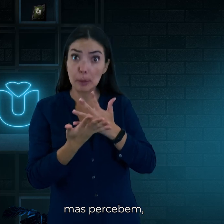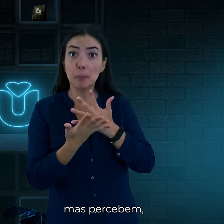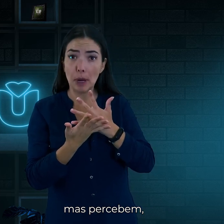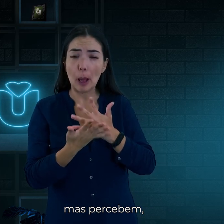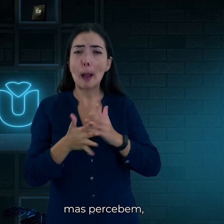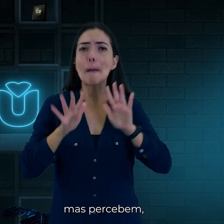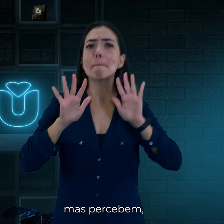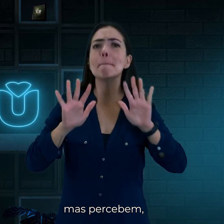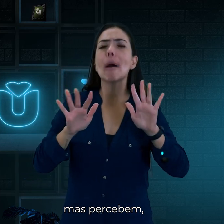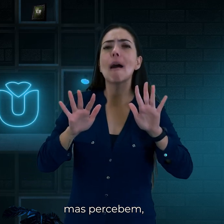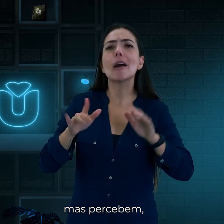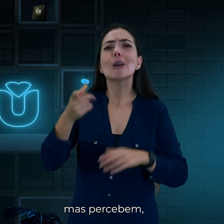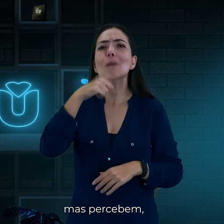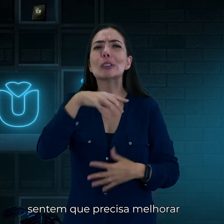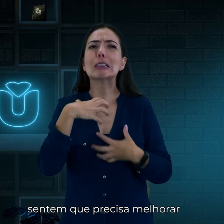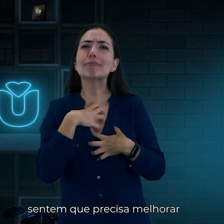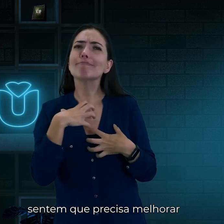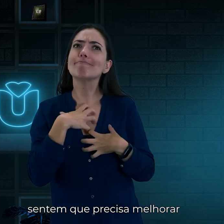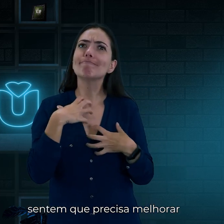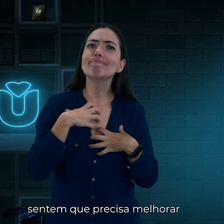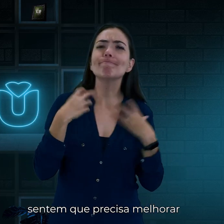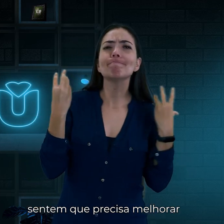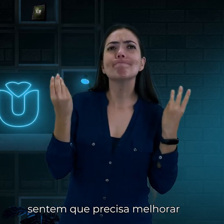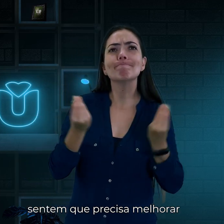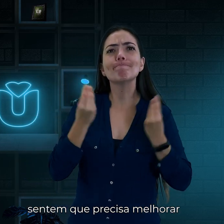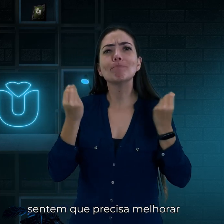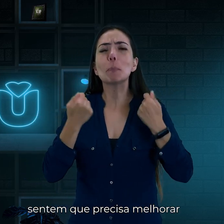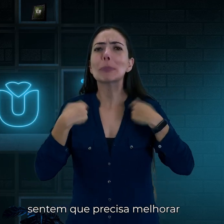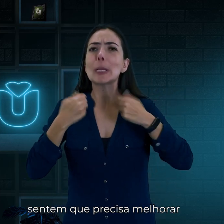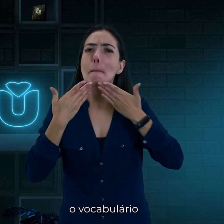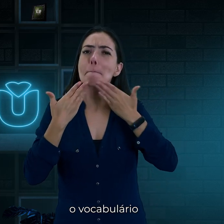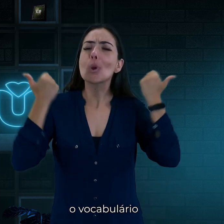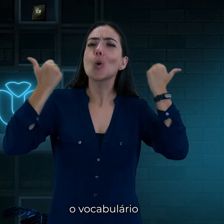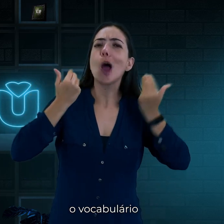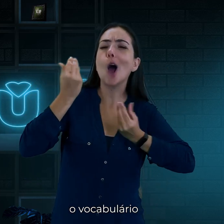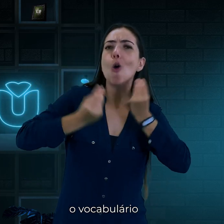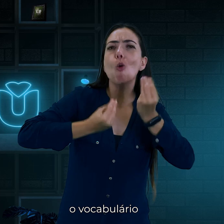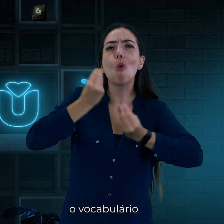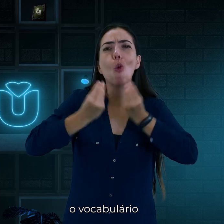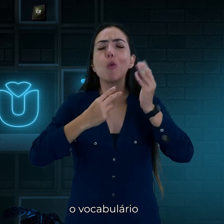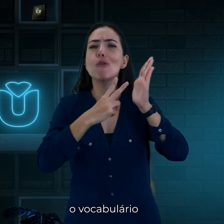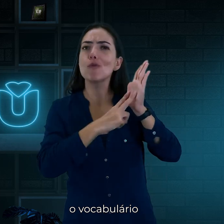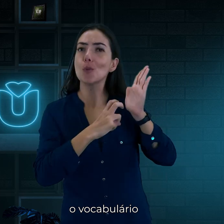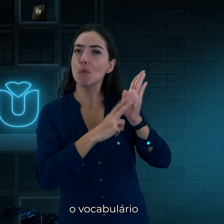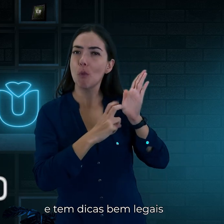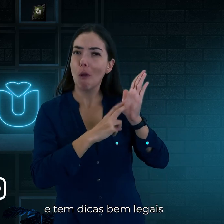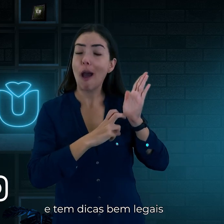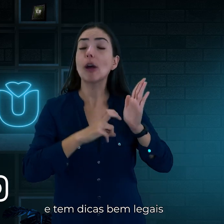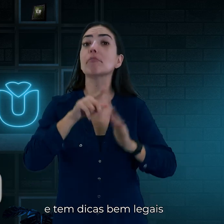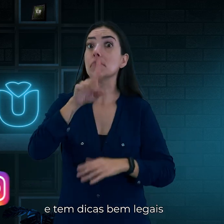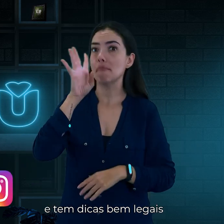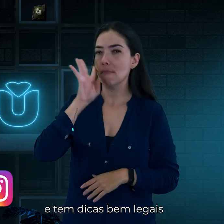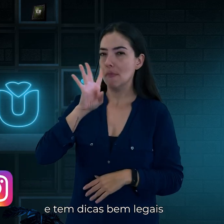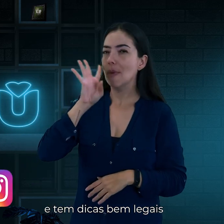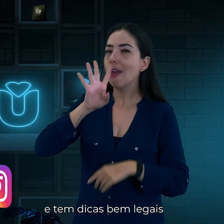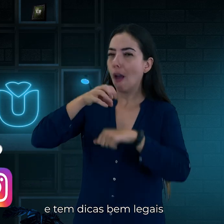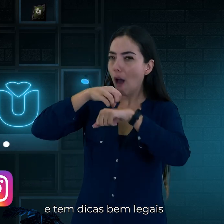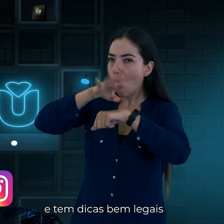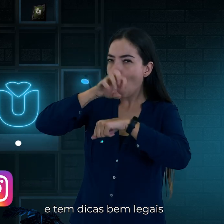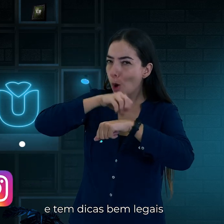percebem, sentem que precisa melhorar o vocabulário, eu tenho dicas bem legais